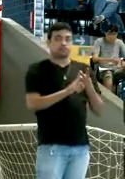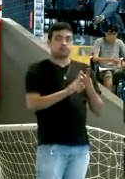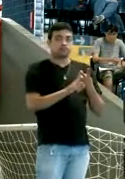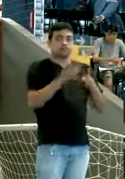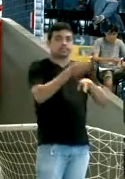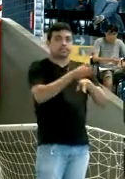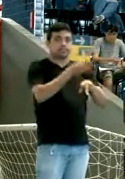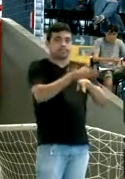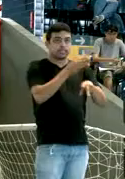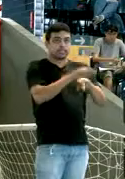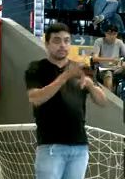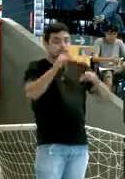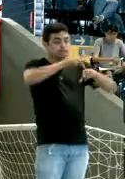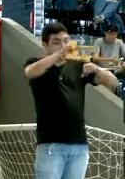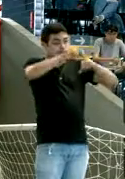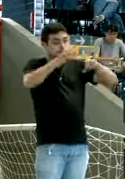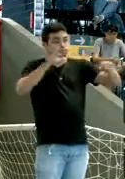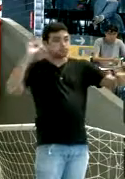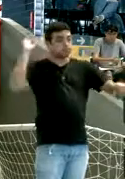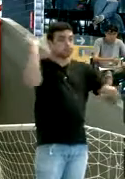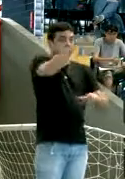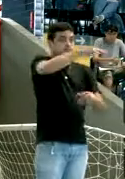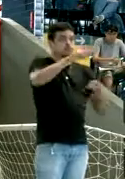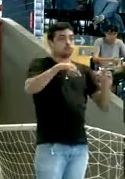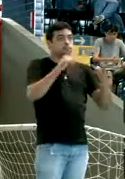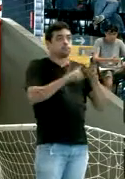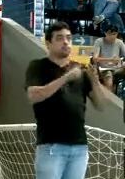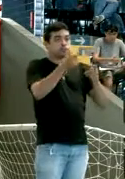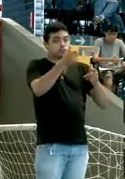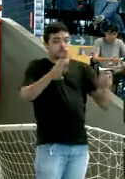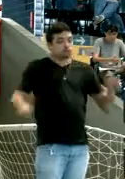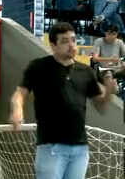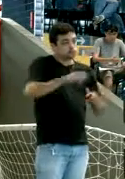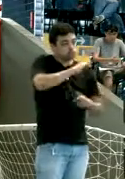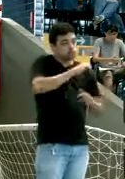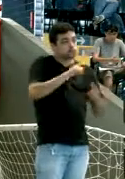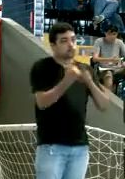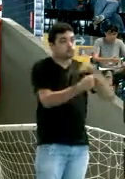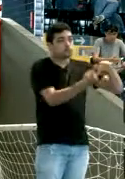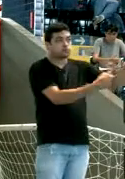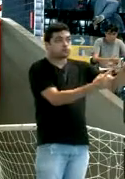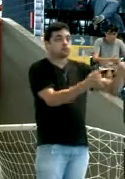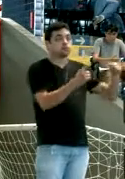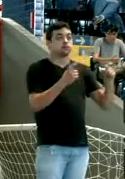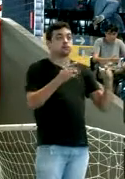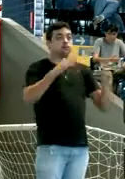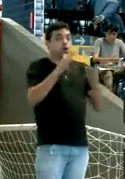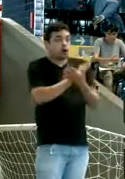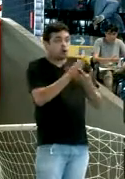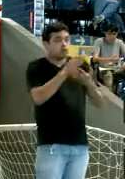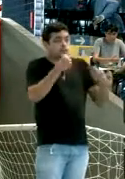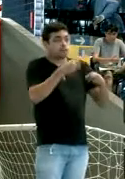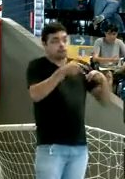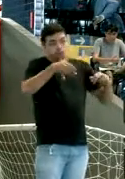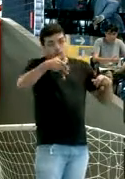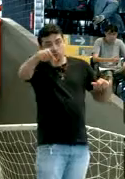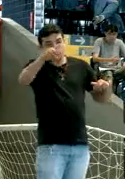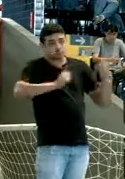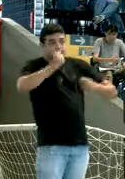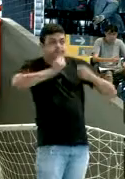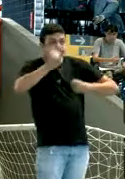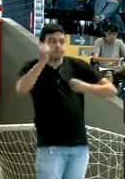treinou lançar pedra, disco. Algumas vezes precisava correr dos